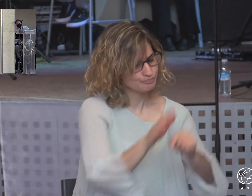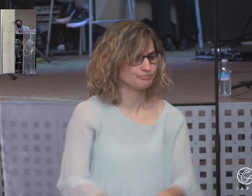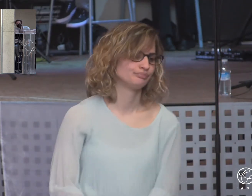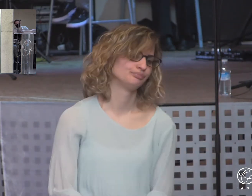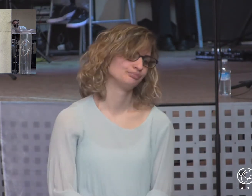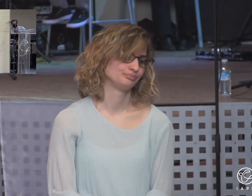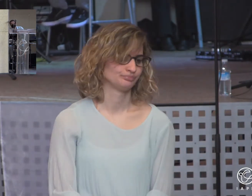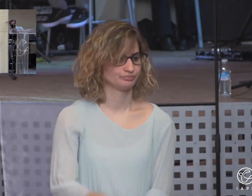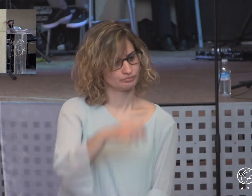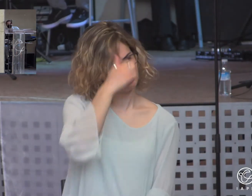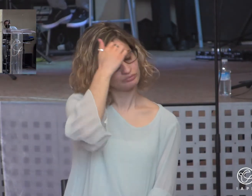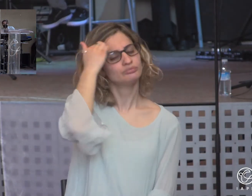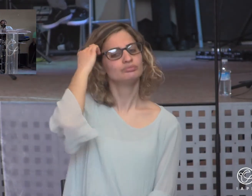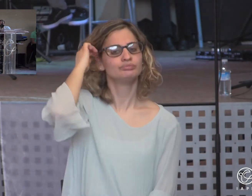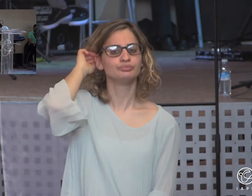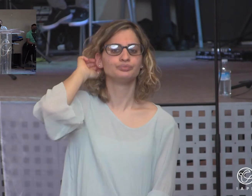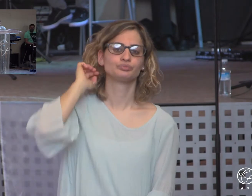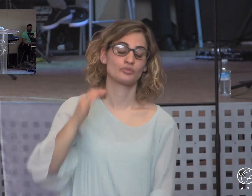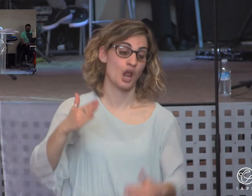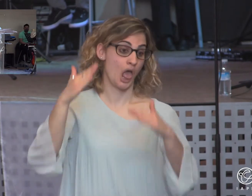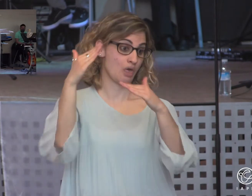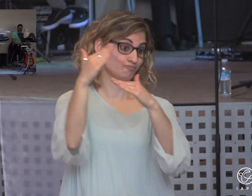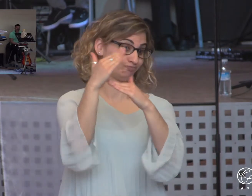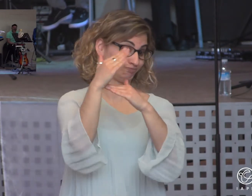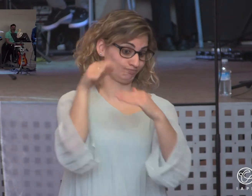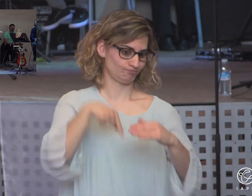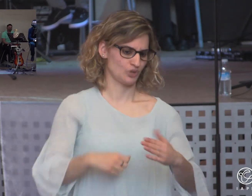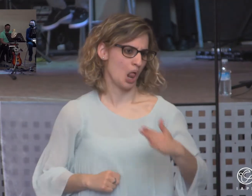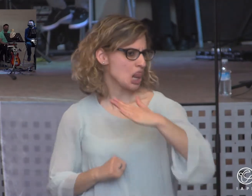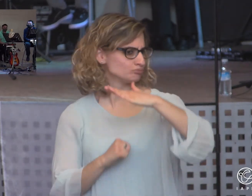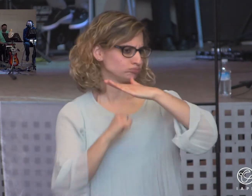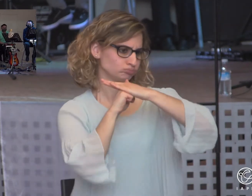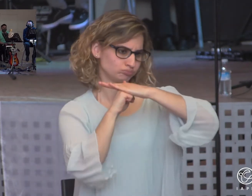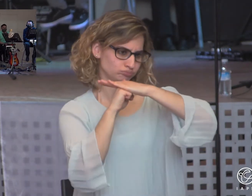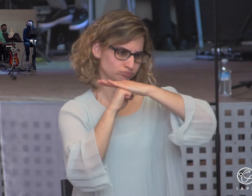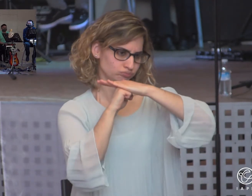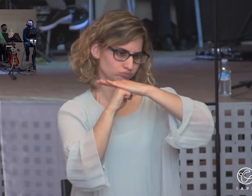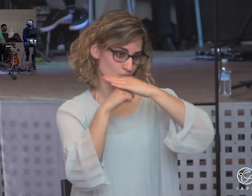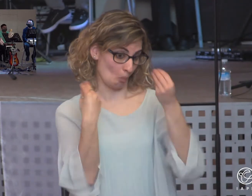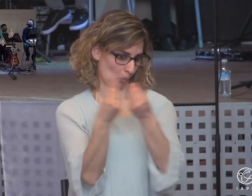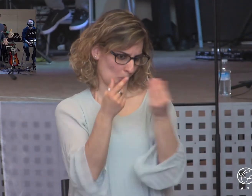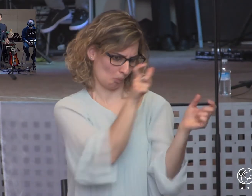Se llenará esta casa en el nombre de Jesús. Se llenará esta